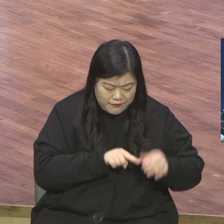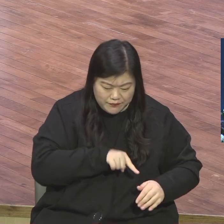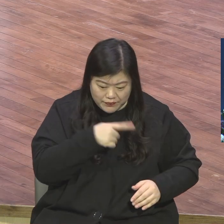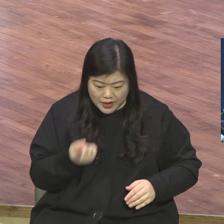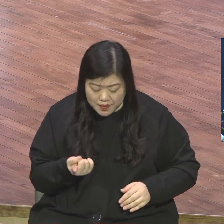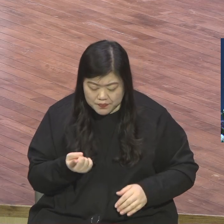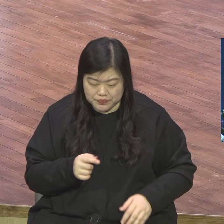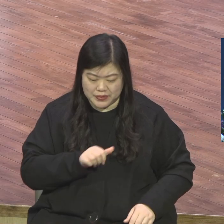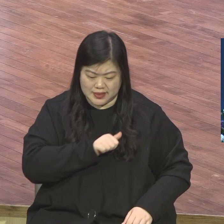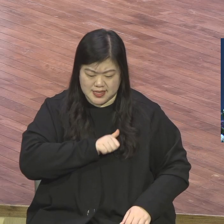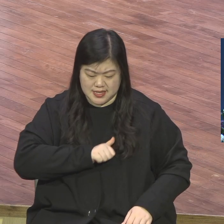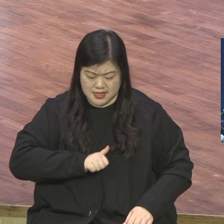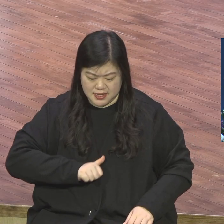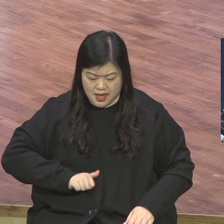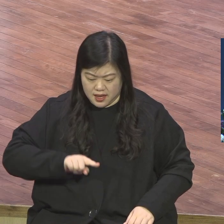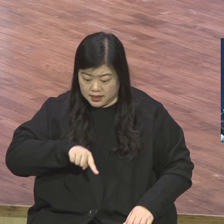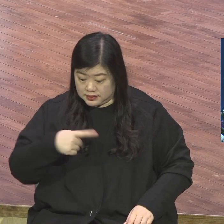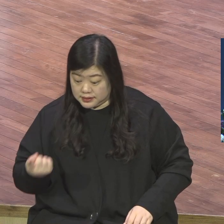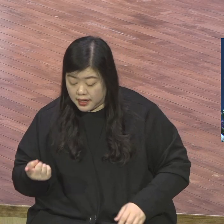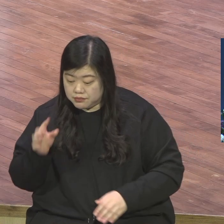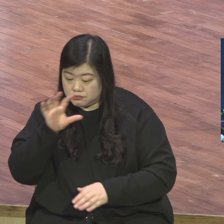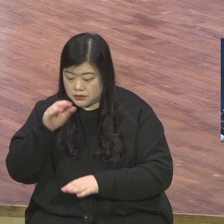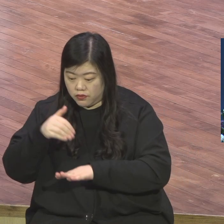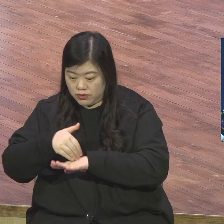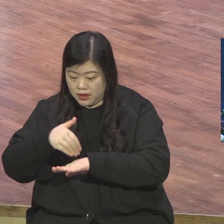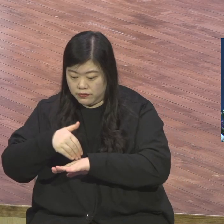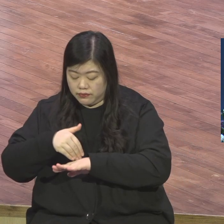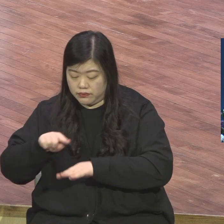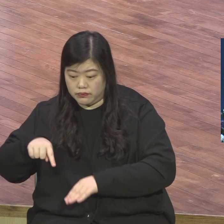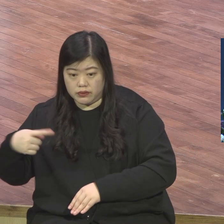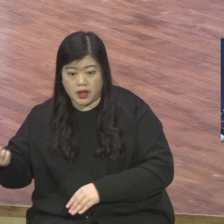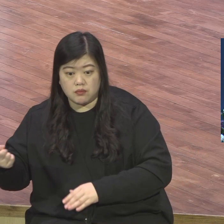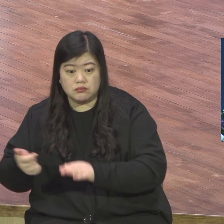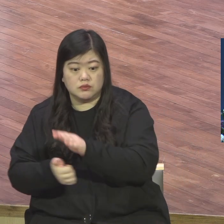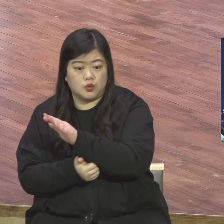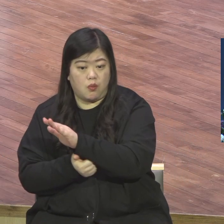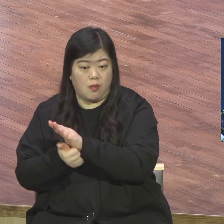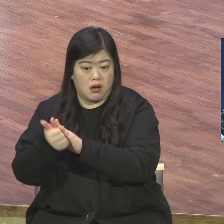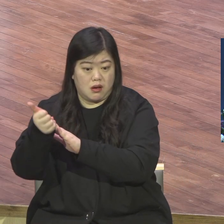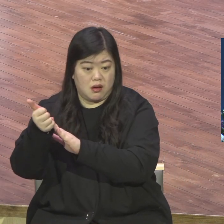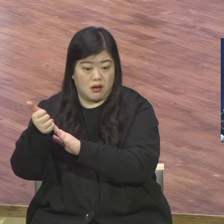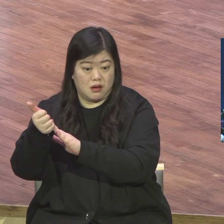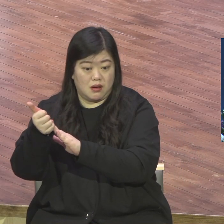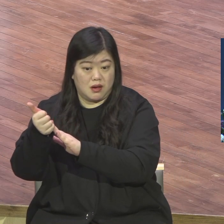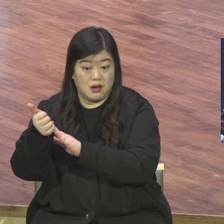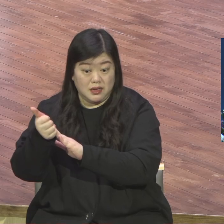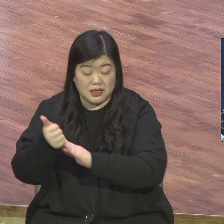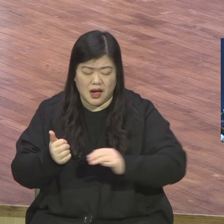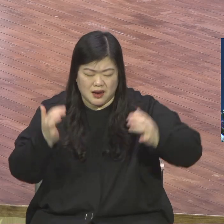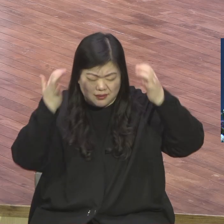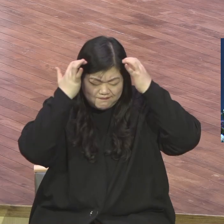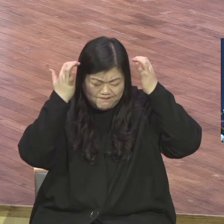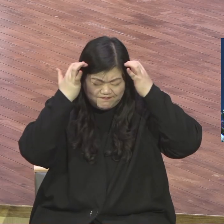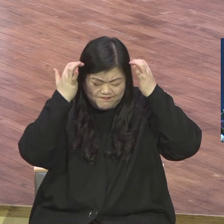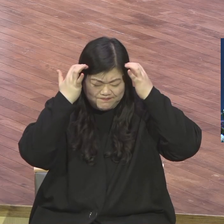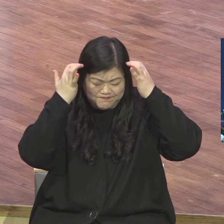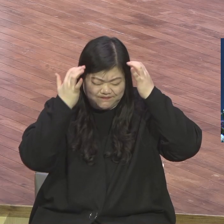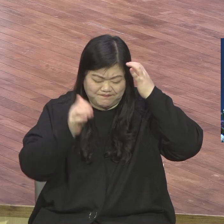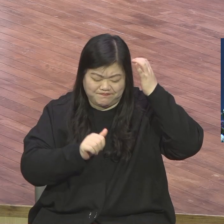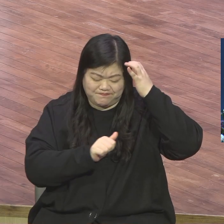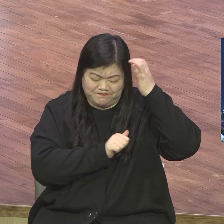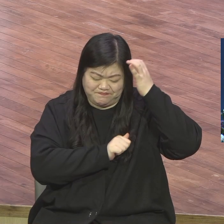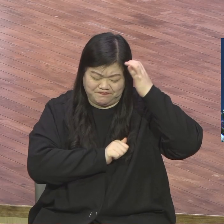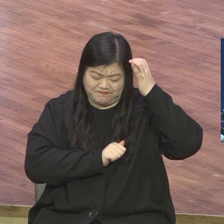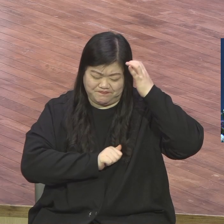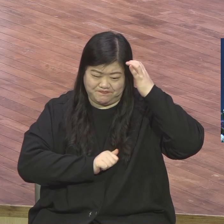연단은 소망을 이룬 줄 알미로다. 환난을 통해서 인내가 키워지고 환난을 통해서